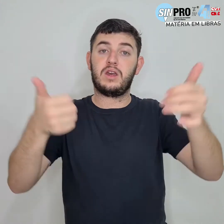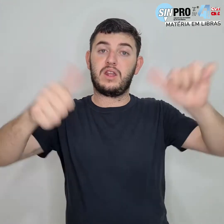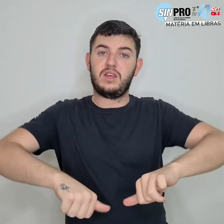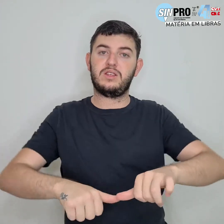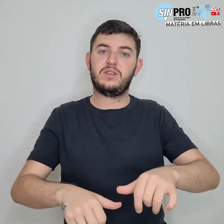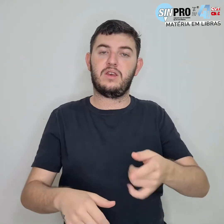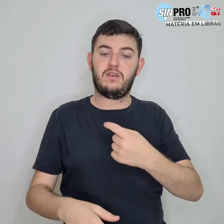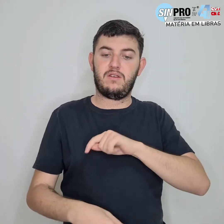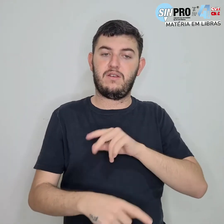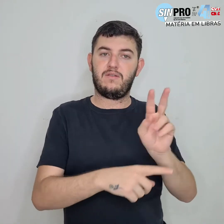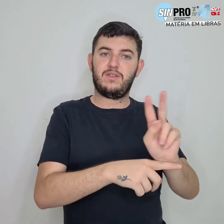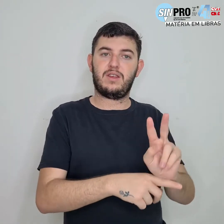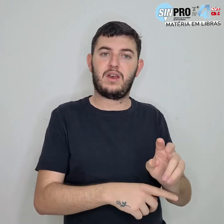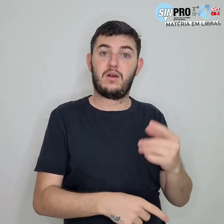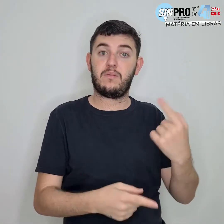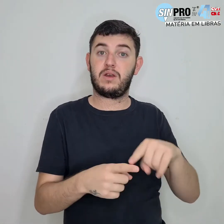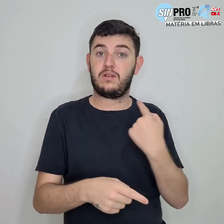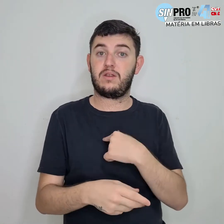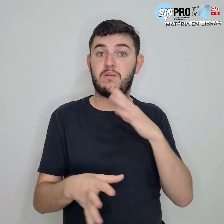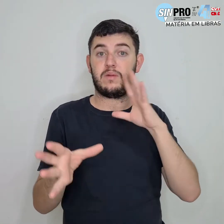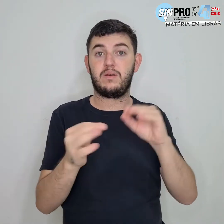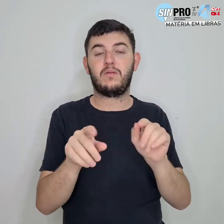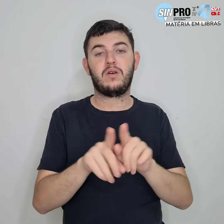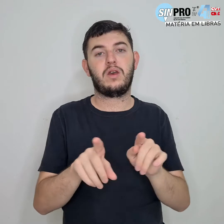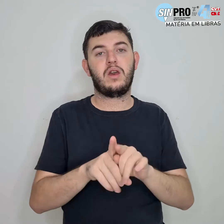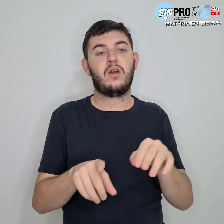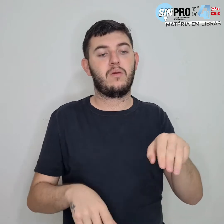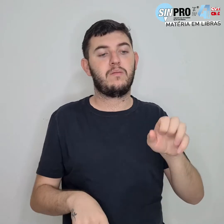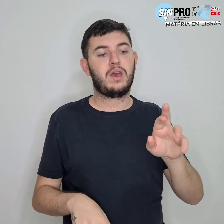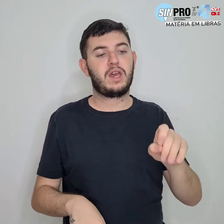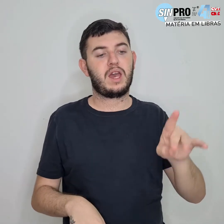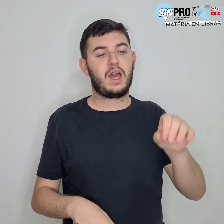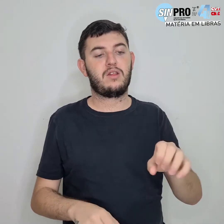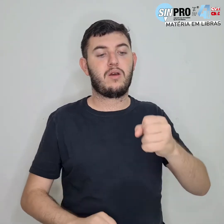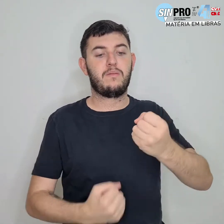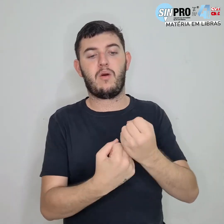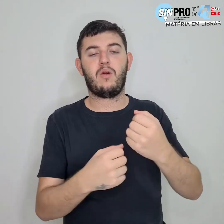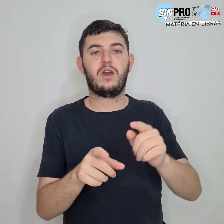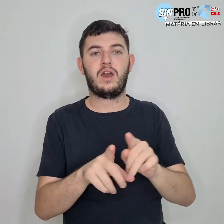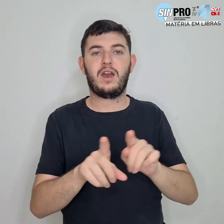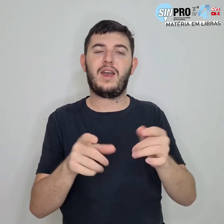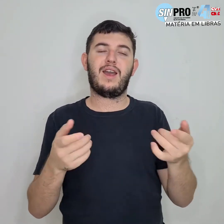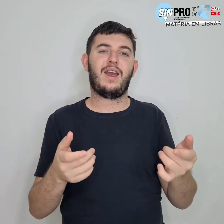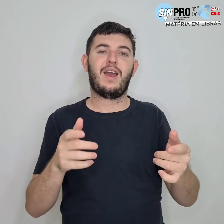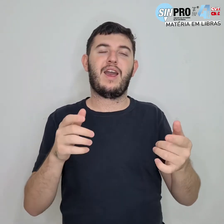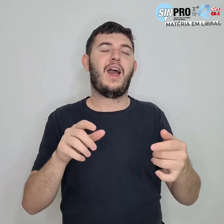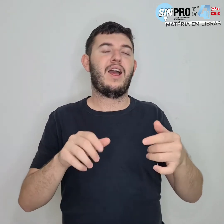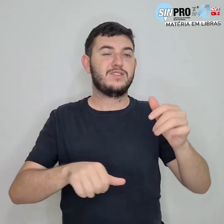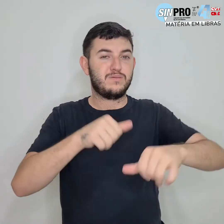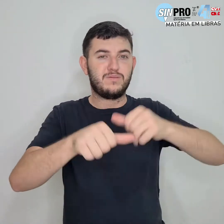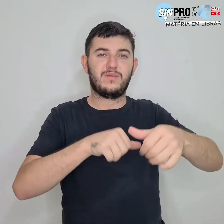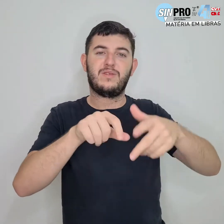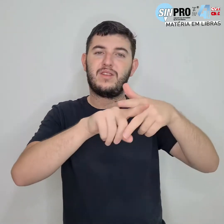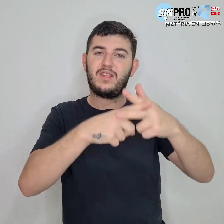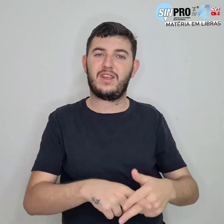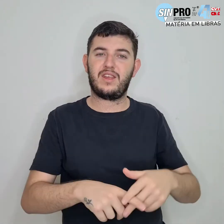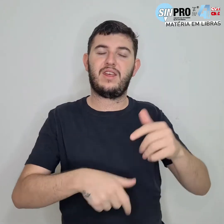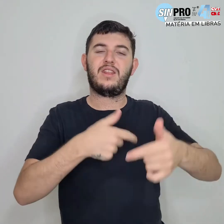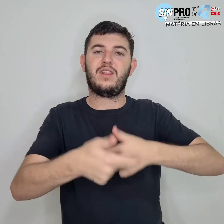o mercado apoia a reforma administrativa na perspectiva da chamada eficiência do gasto. Eles acham que o governo